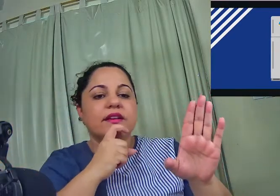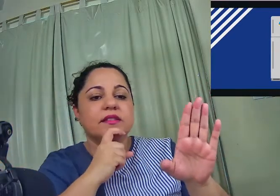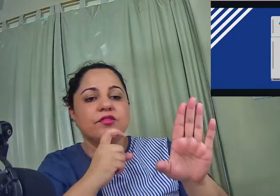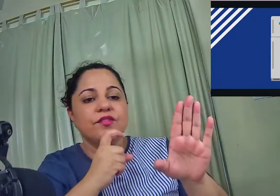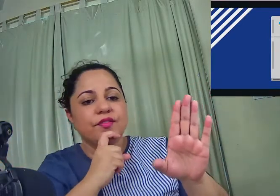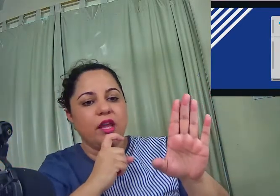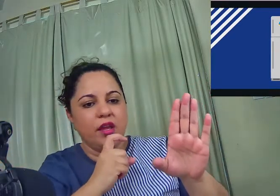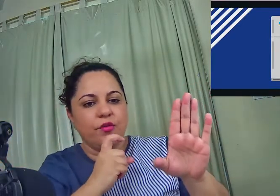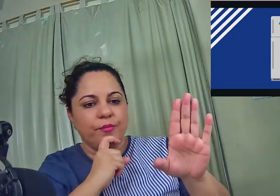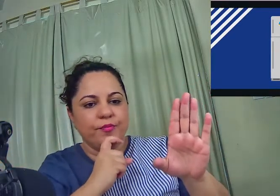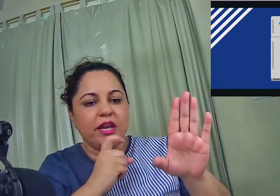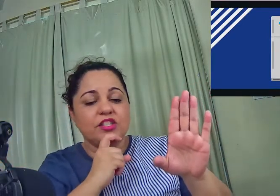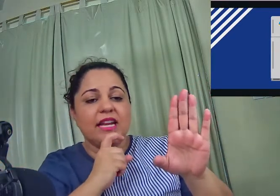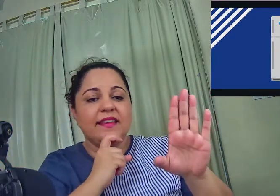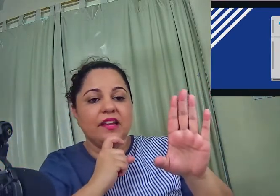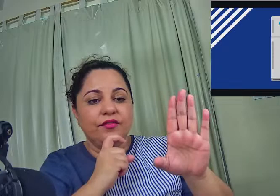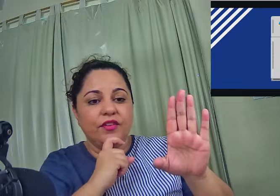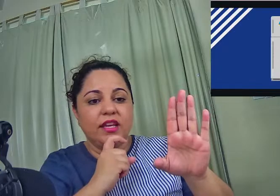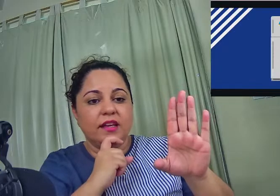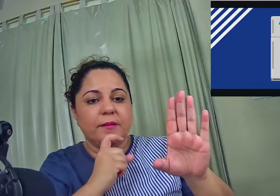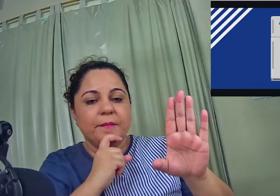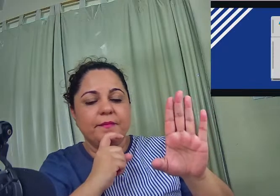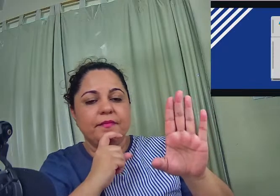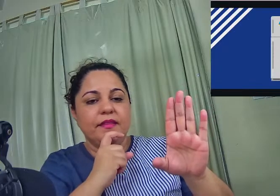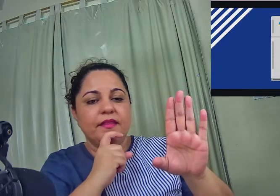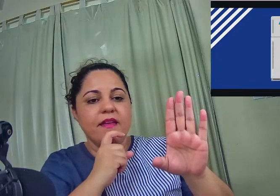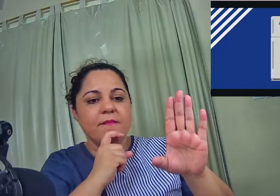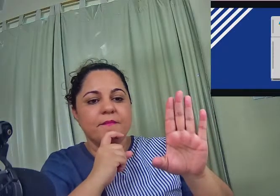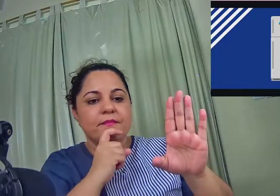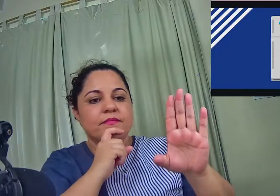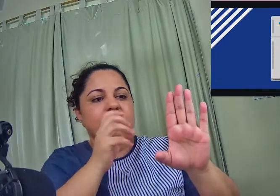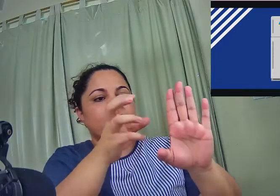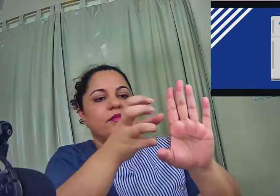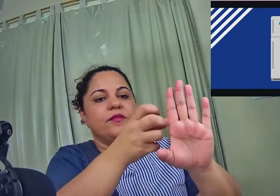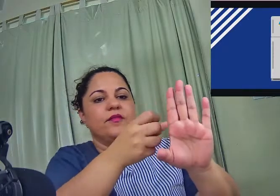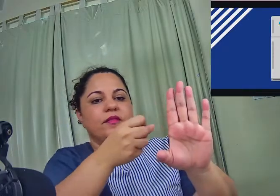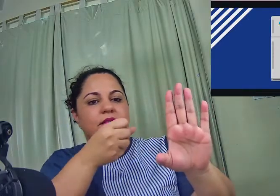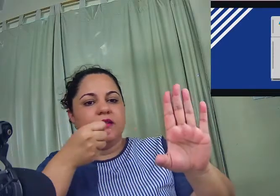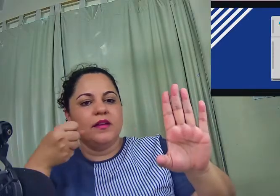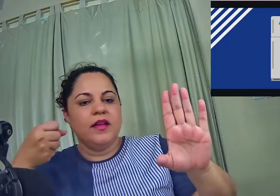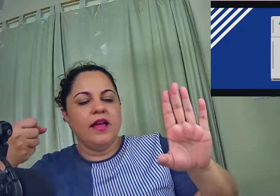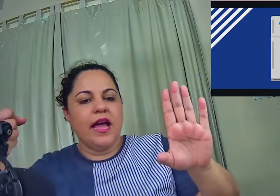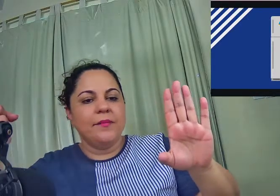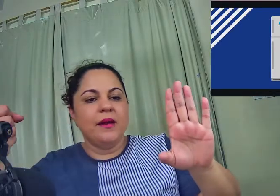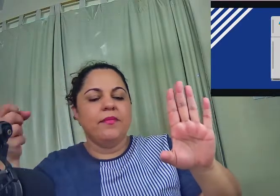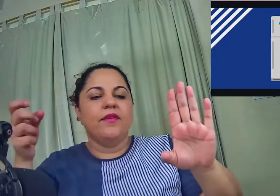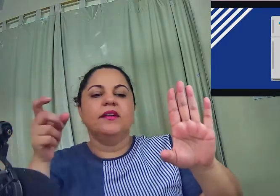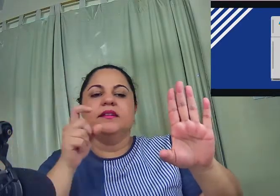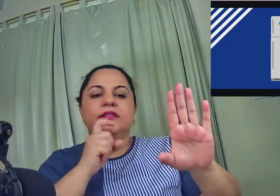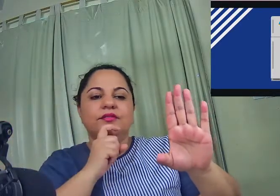de frio, porque a geladeira é fria, né? Ó, abre a porta,